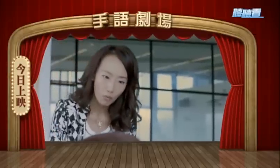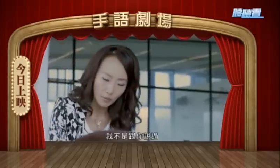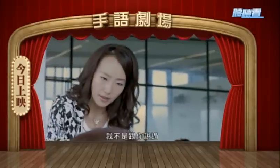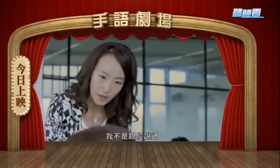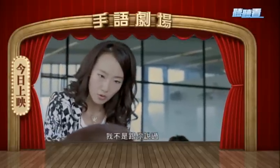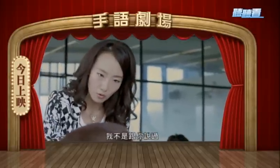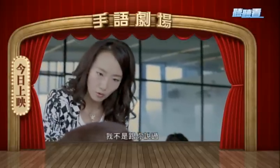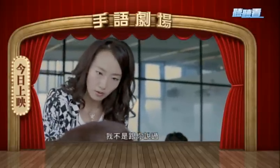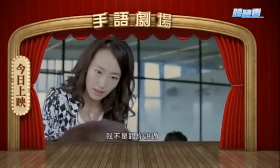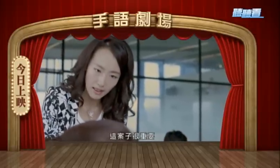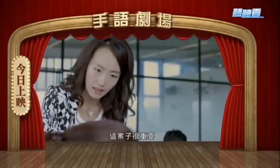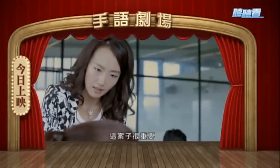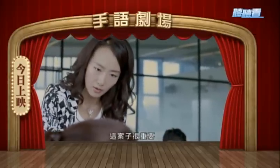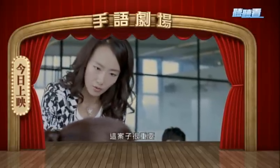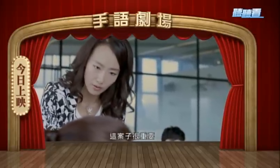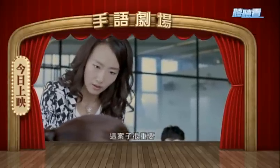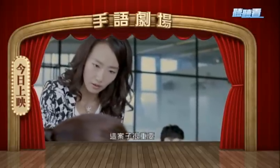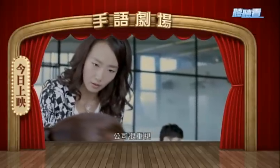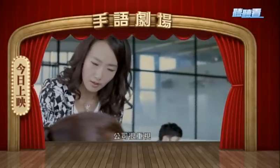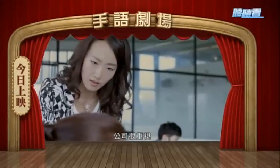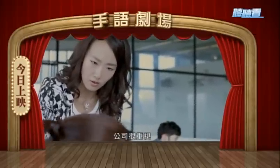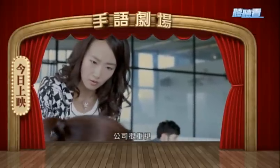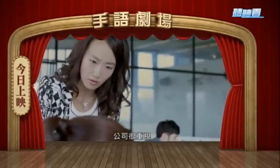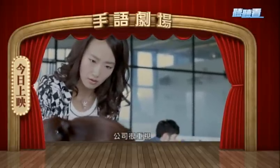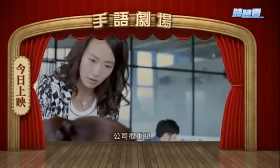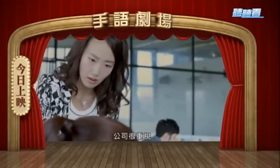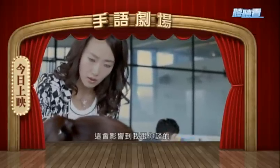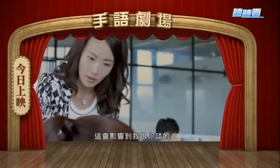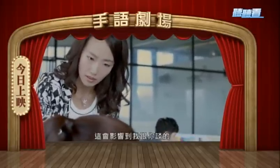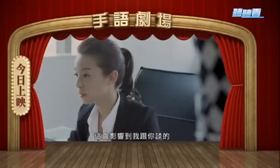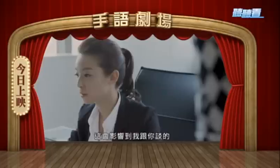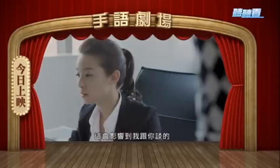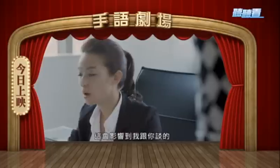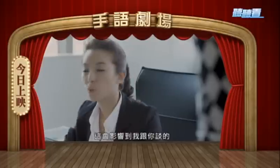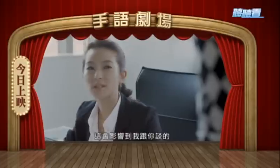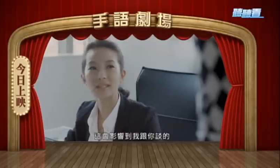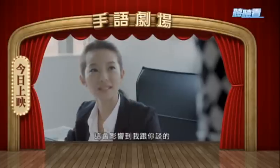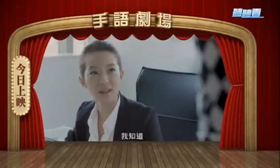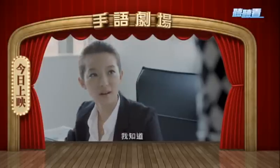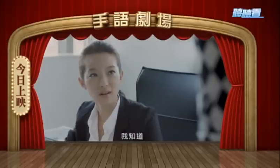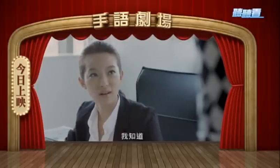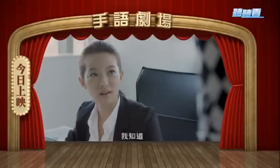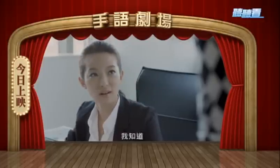我不是跟你说过，这 case 很重要，公司很重视，就影响到我跟你谈的。 我知道。